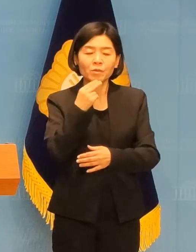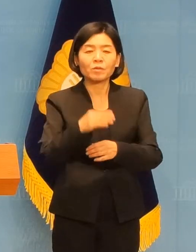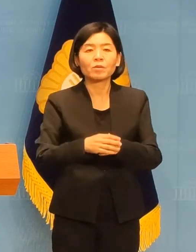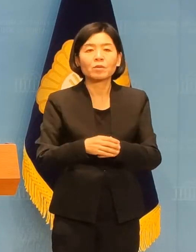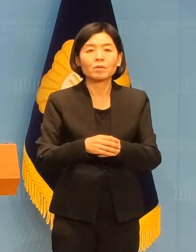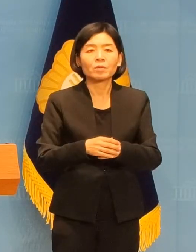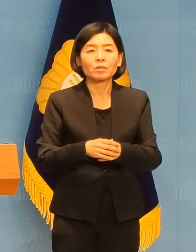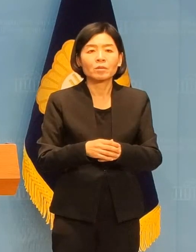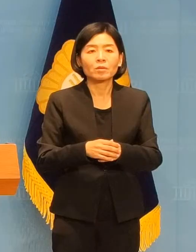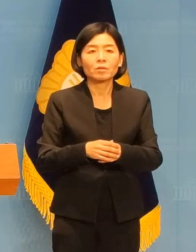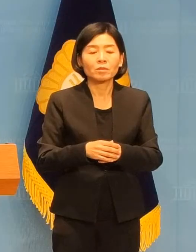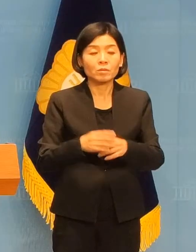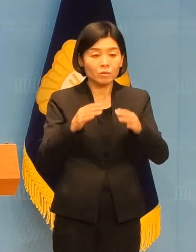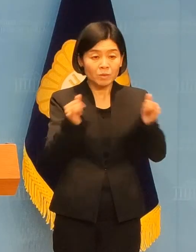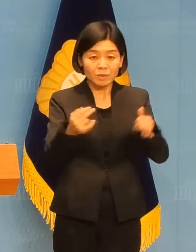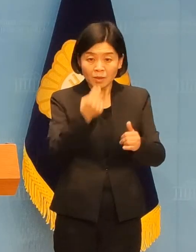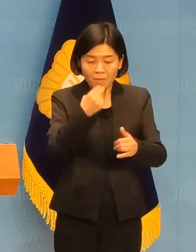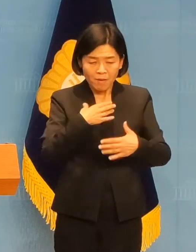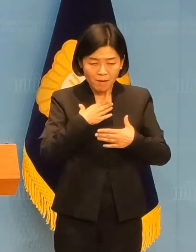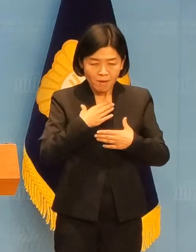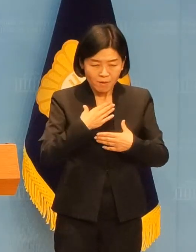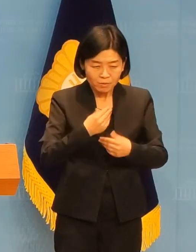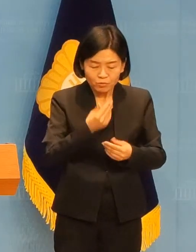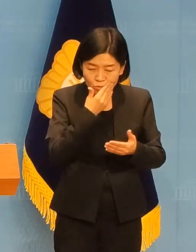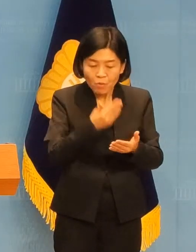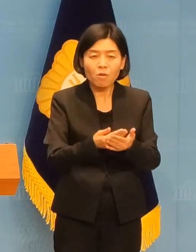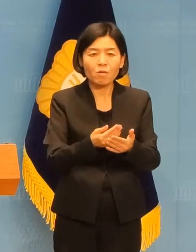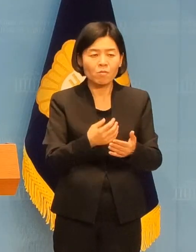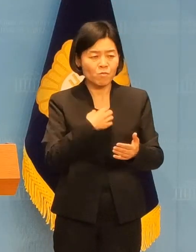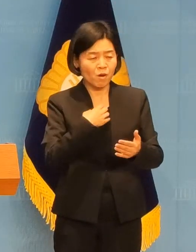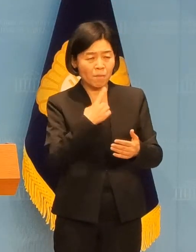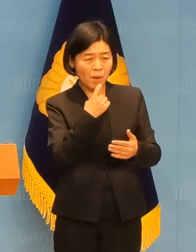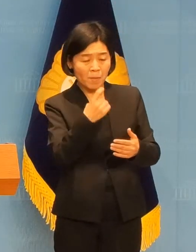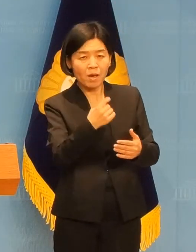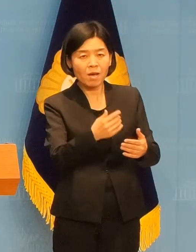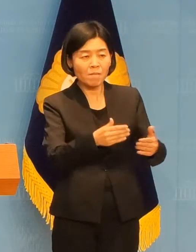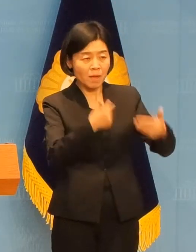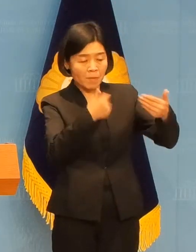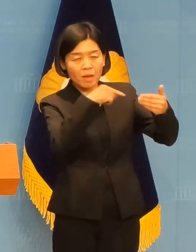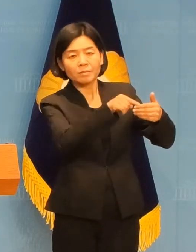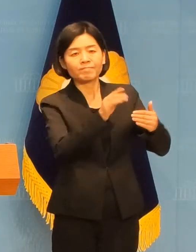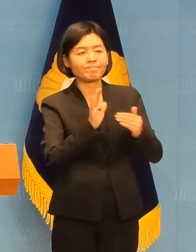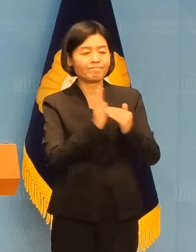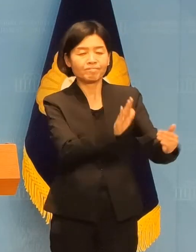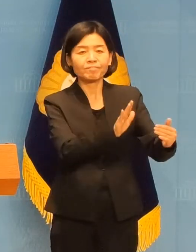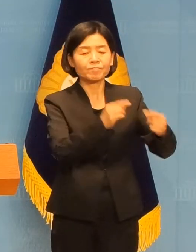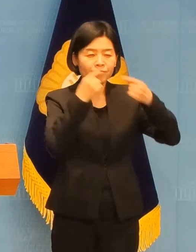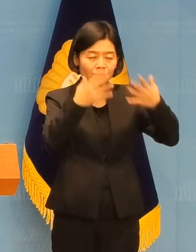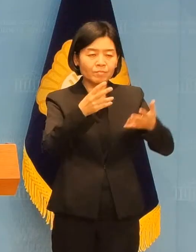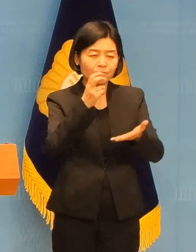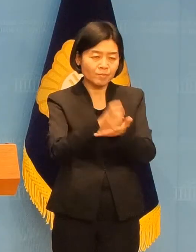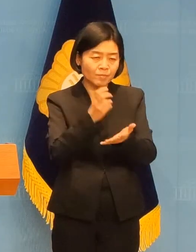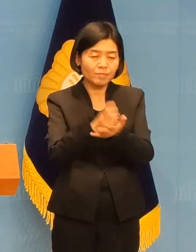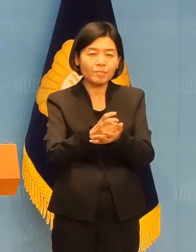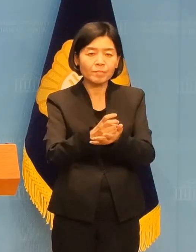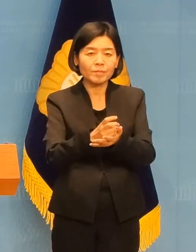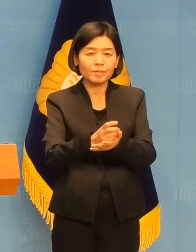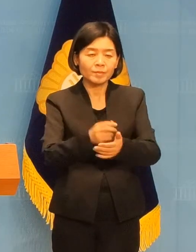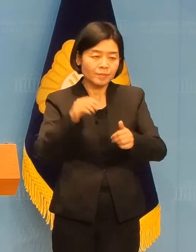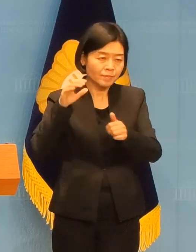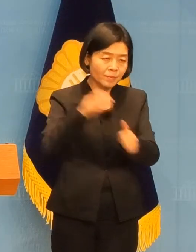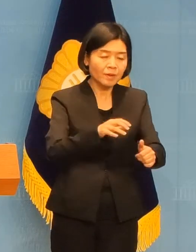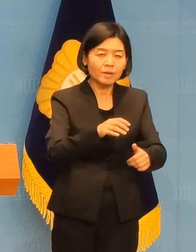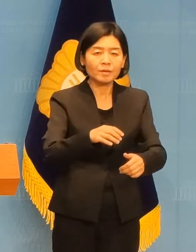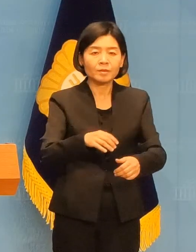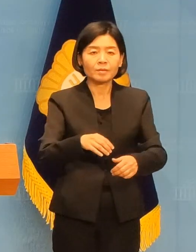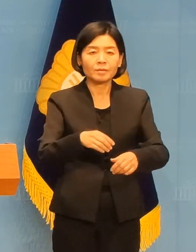국민의 생명과 안전을 위협하는 이러한 망언에 대해서는 단호한 법적, 정치적 심판이 내려지도록